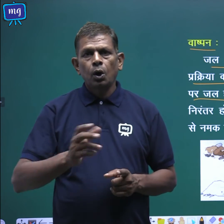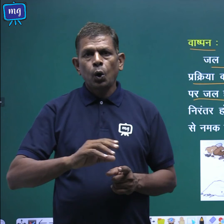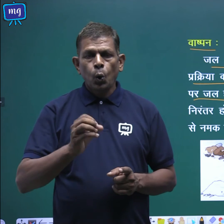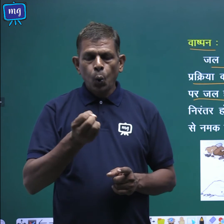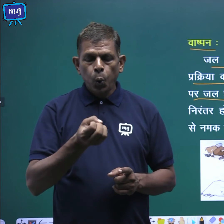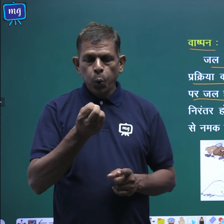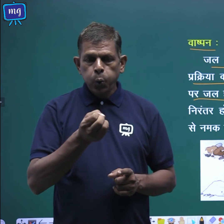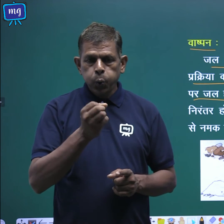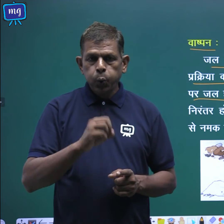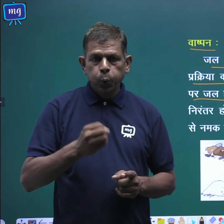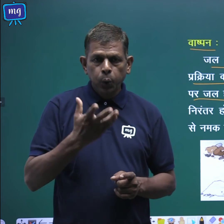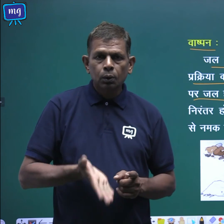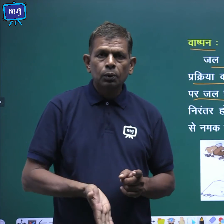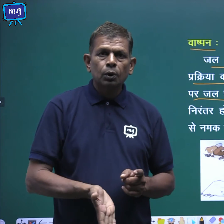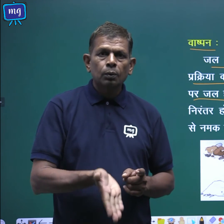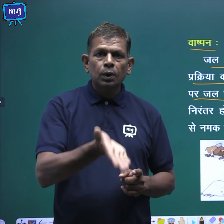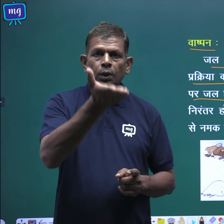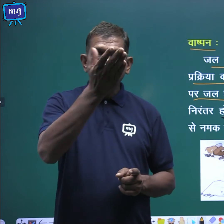वाष्पन की प्रक्रिया